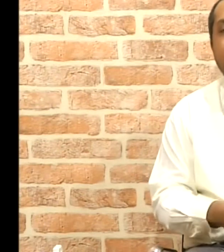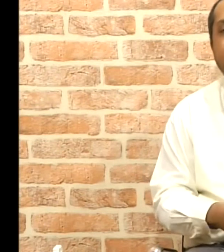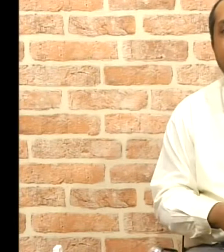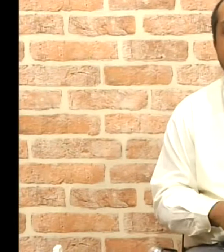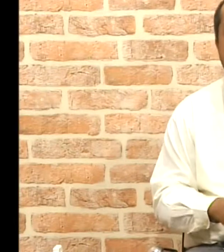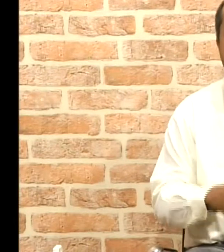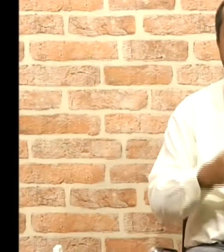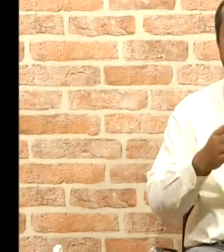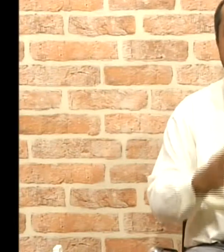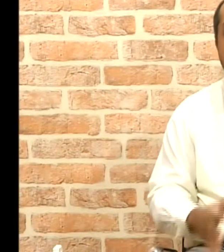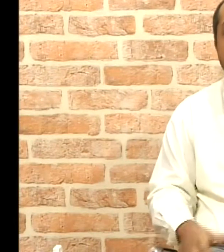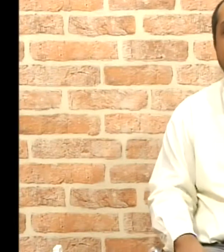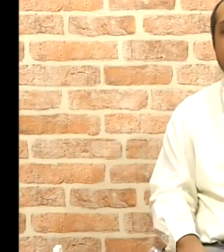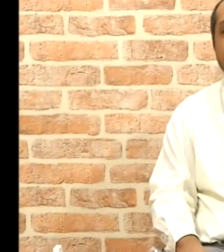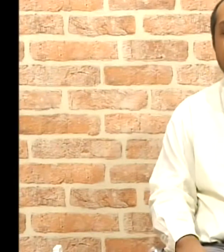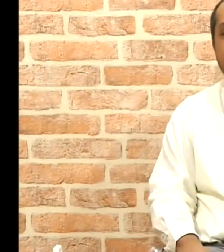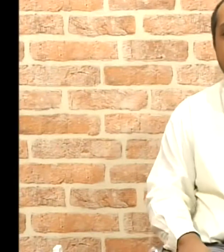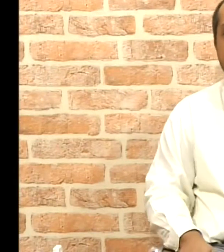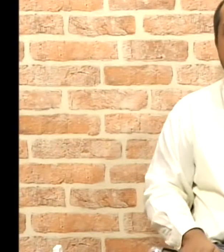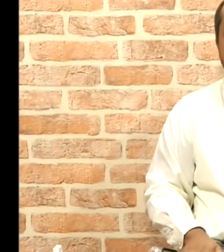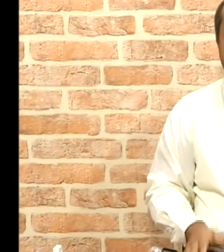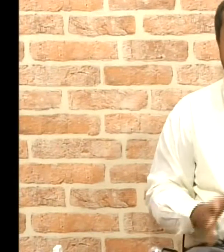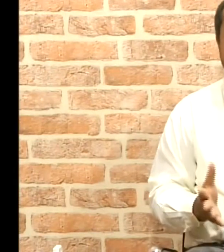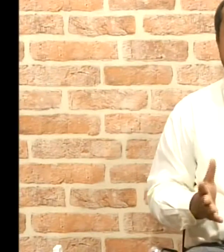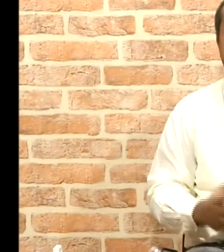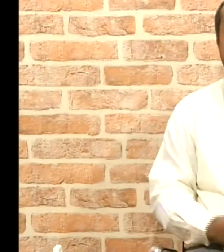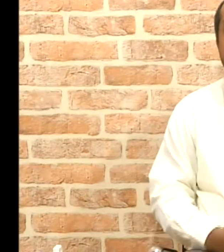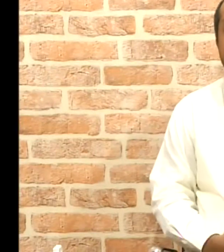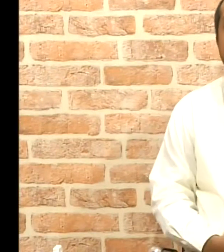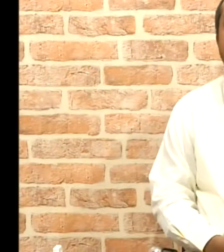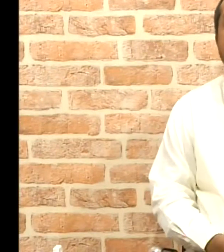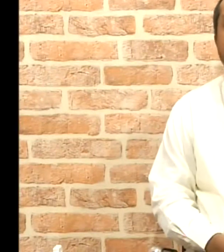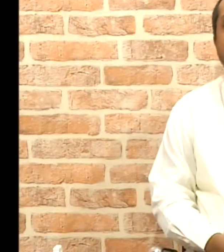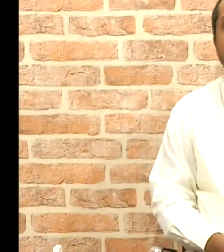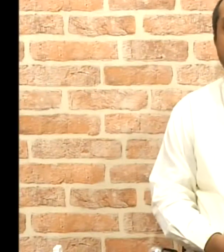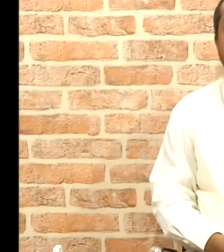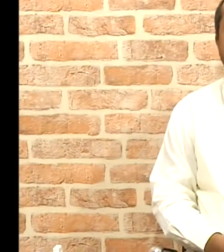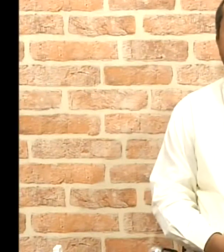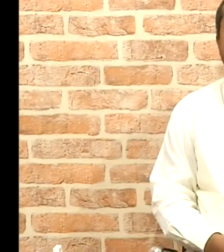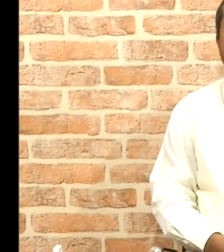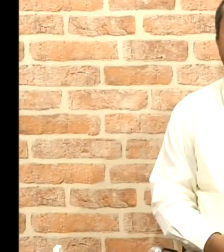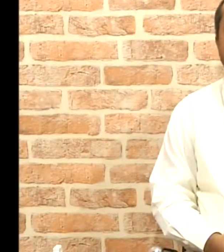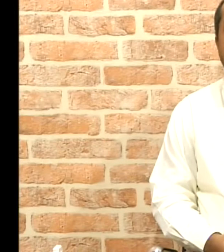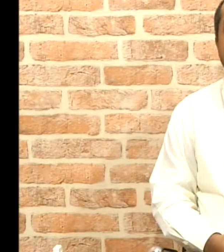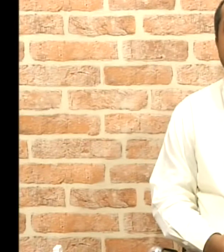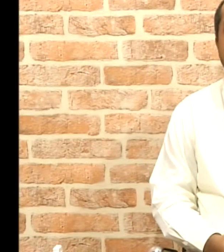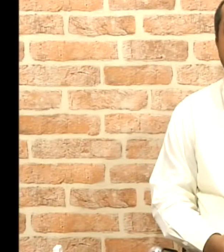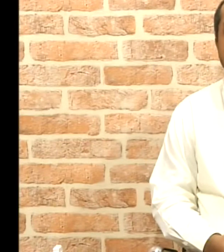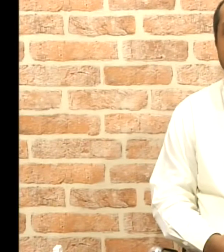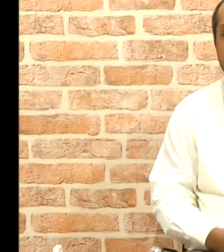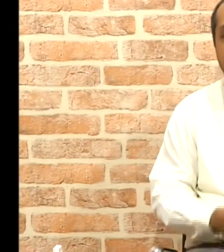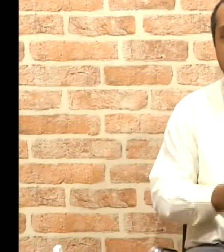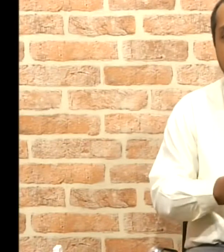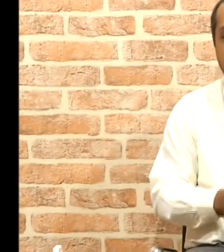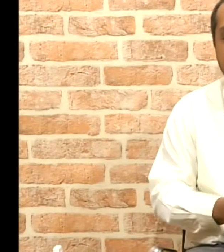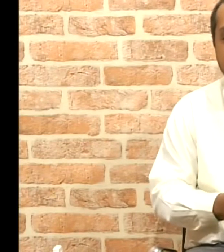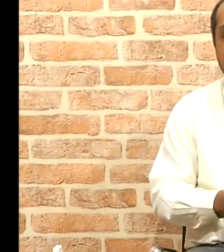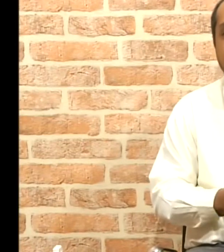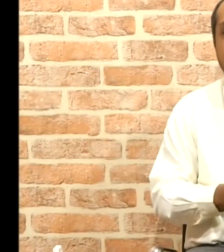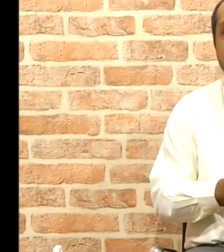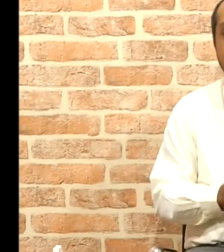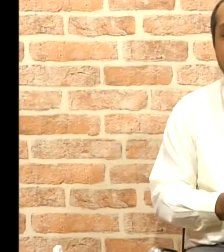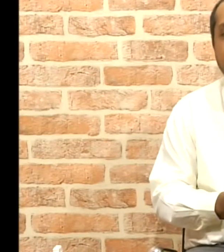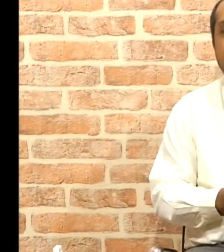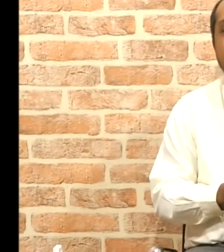Réalité, mon handicapé dans le temps COVID-19 là. C'est autour de ça, nous prenons à faire échange nous aujourd'hui avec une personnalité bien indiquée,